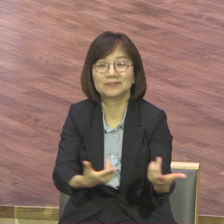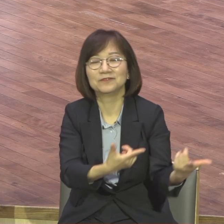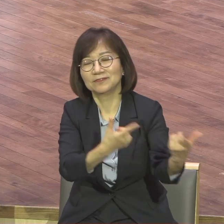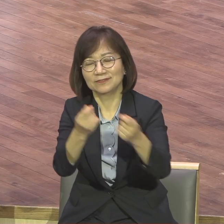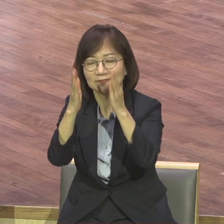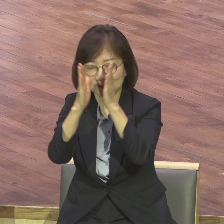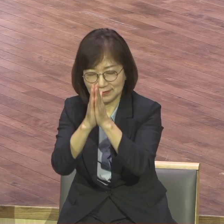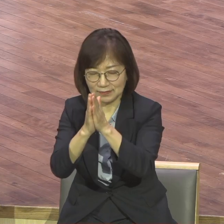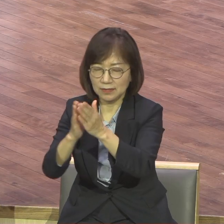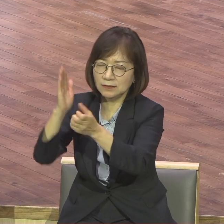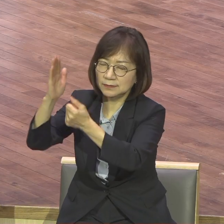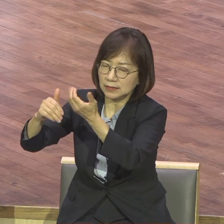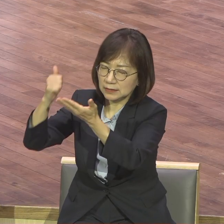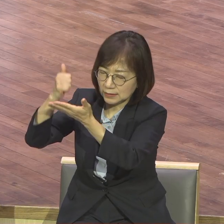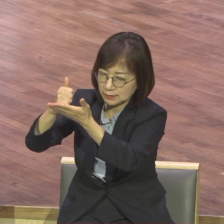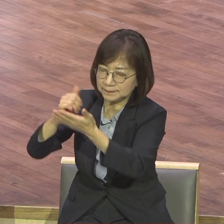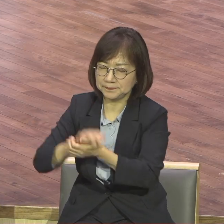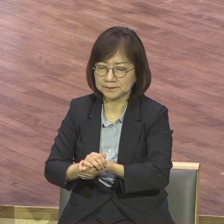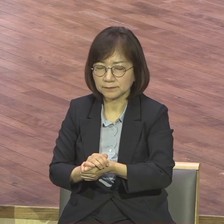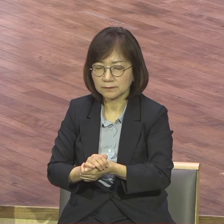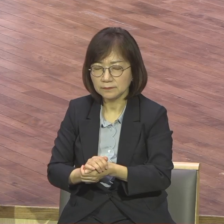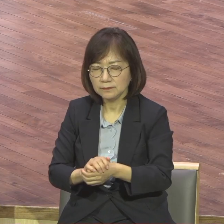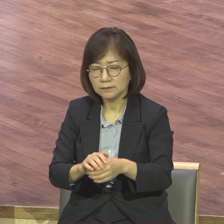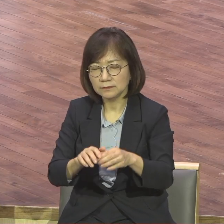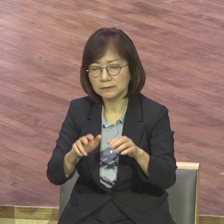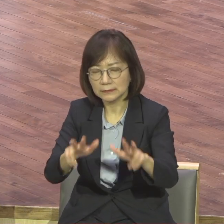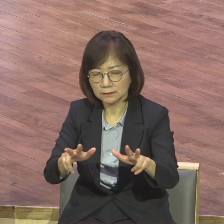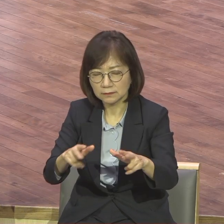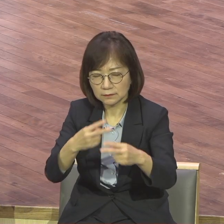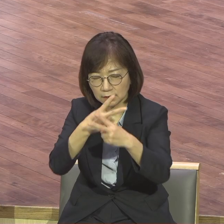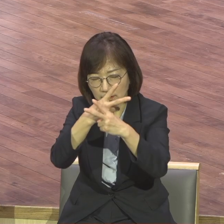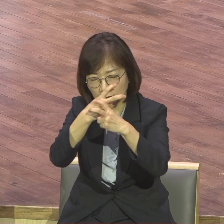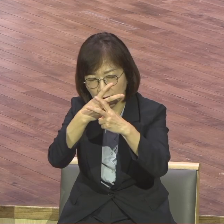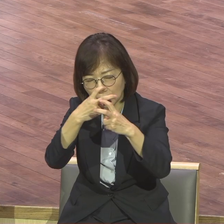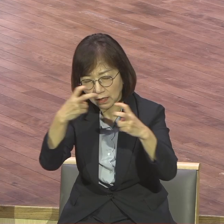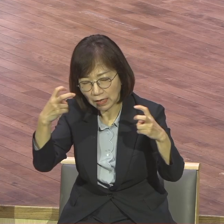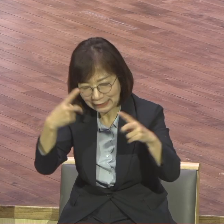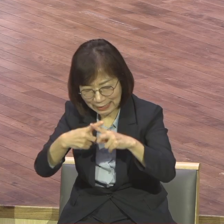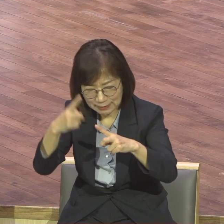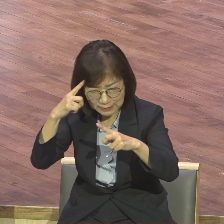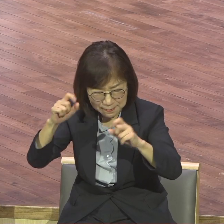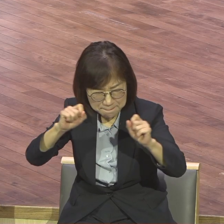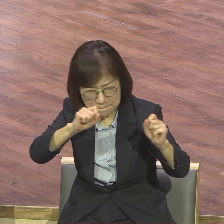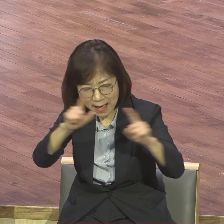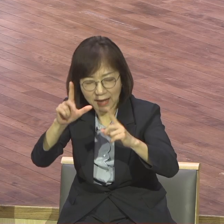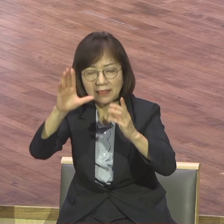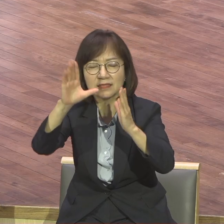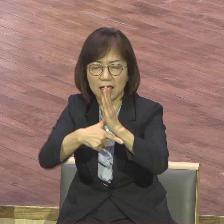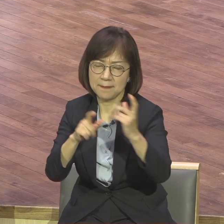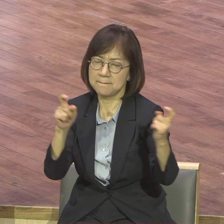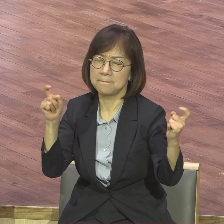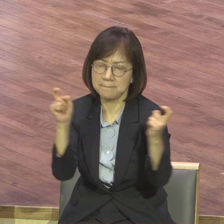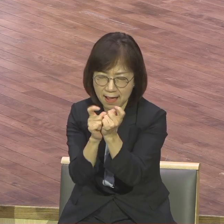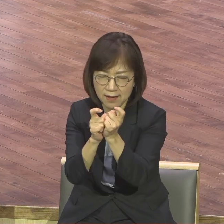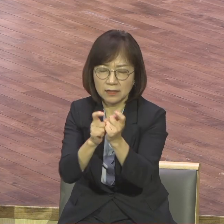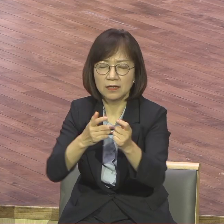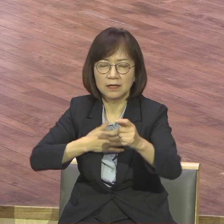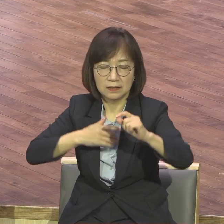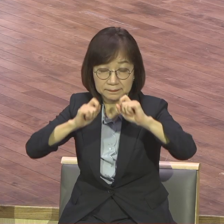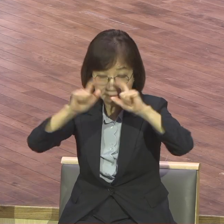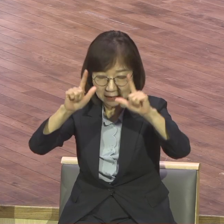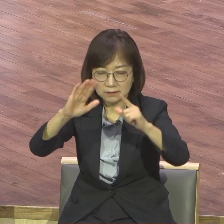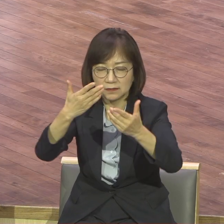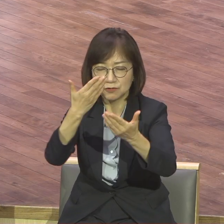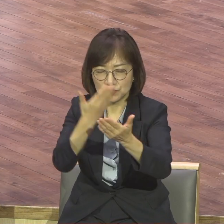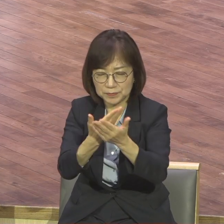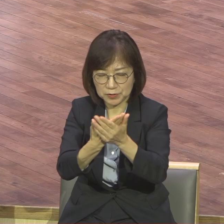모든 성도들 이제는 잘 때가 자다가 깰 때라는 사실을 이 시간 깨닫게 하여 주옵소서. 그리고 삶 속에서